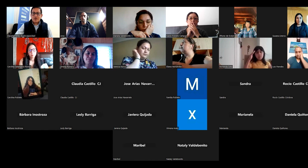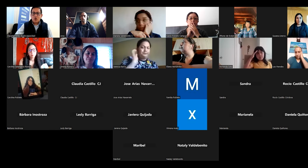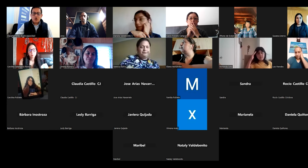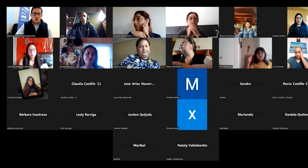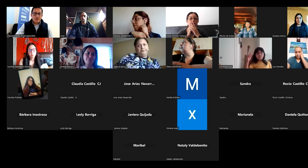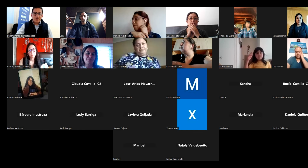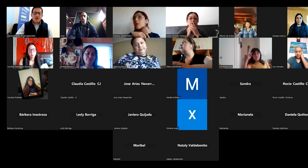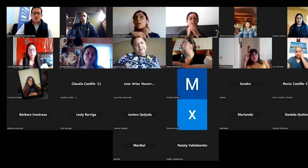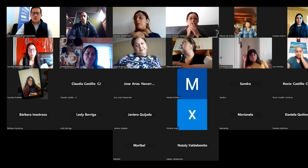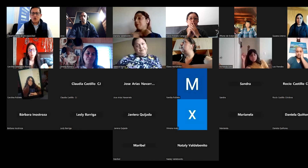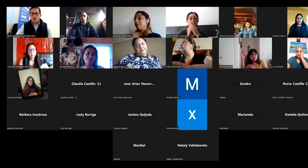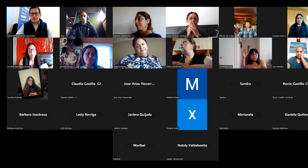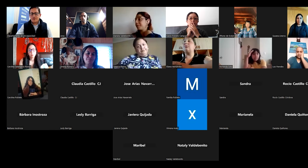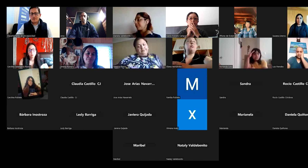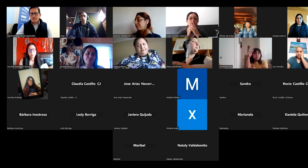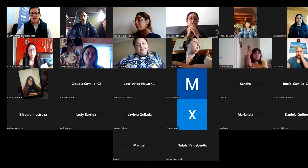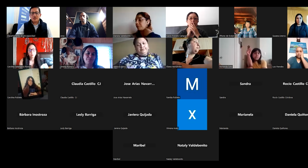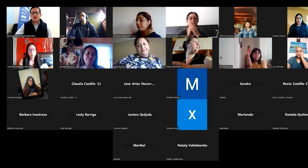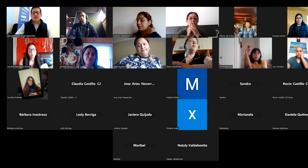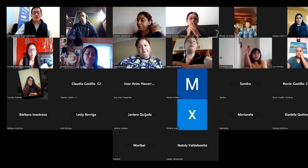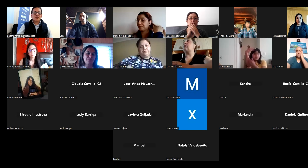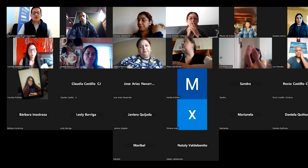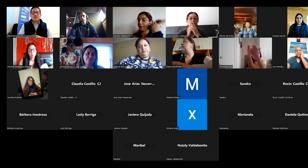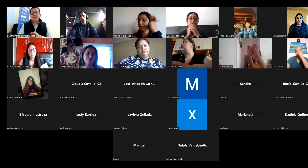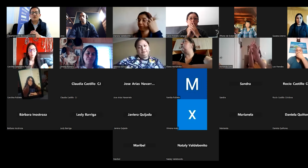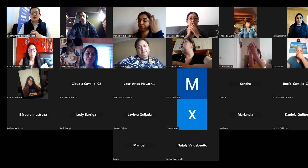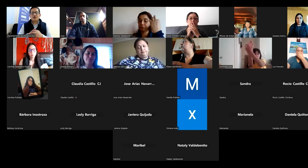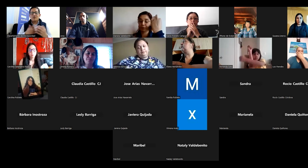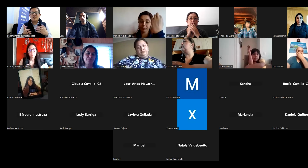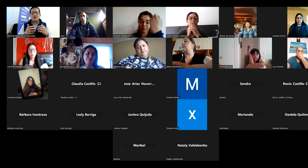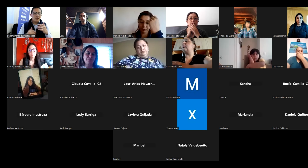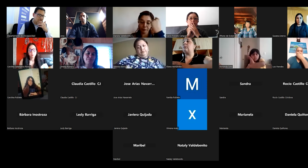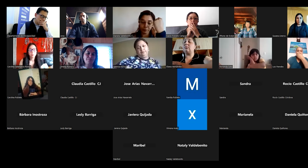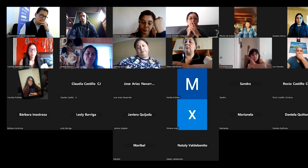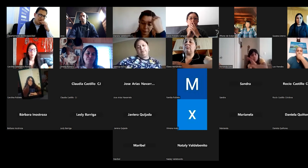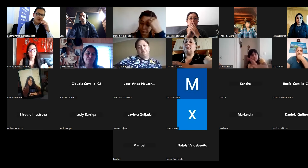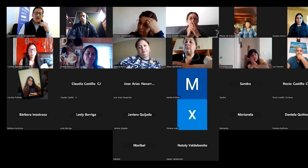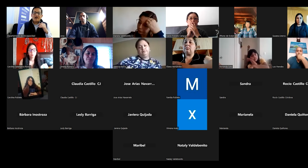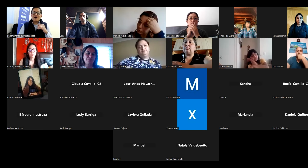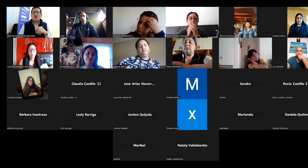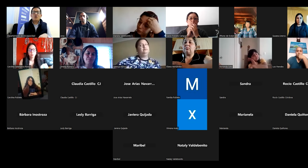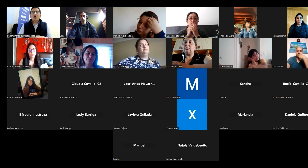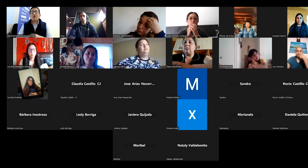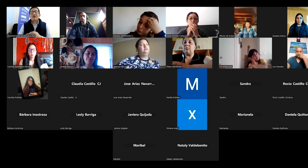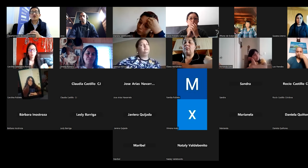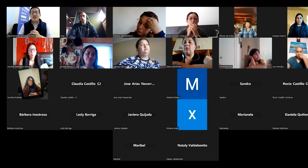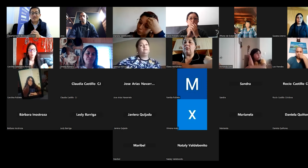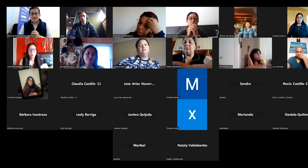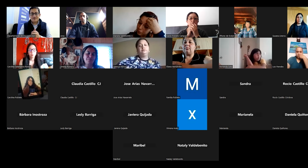los pronombres ¿qué es que son los pronombres? porque lo típico que nosotros sabemos cuando aprendemos a ese idioma hablamos de los pronombres personales